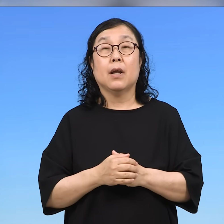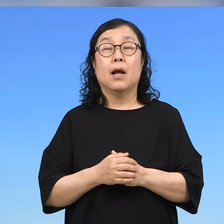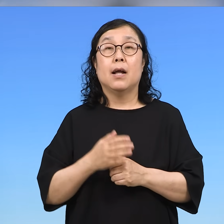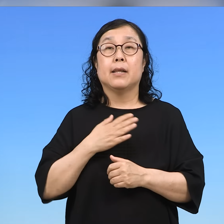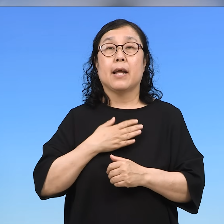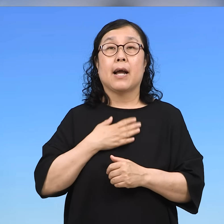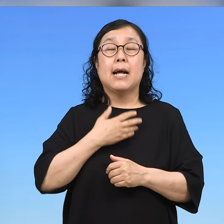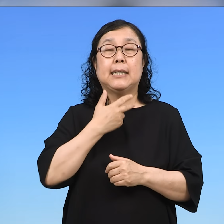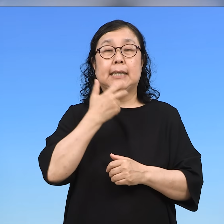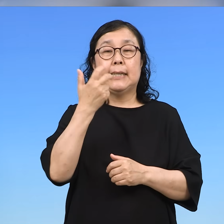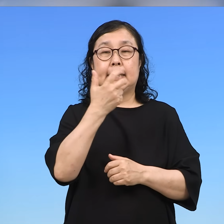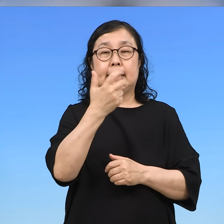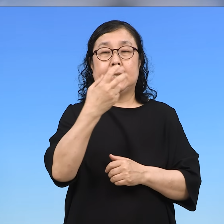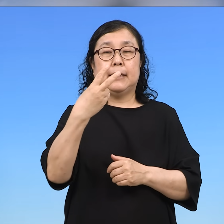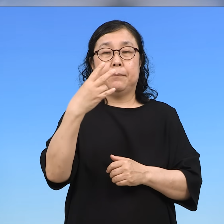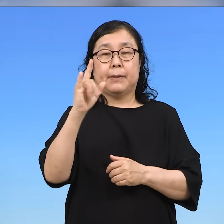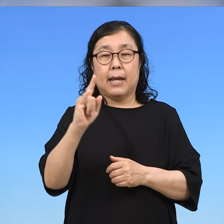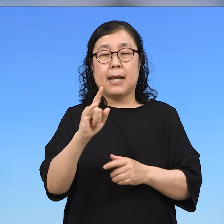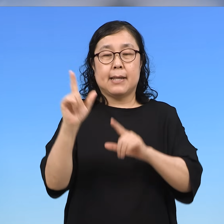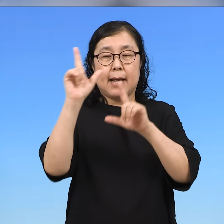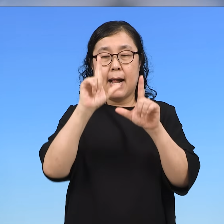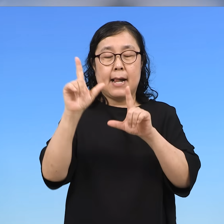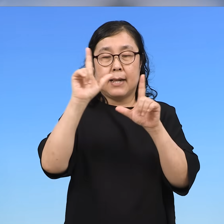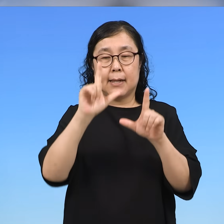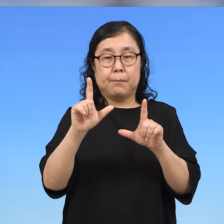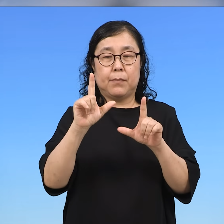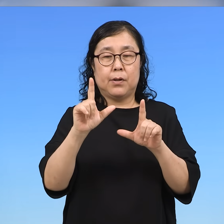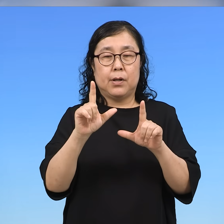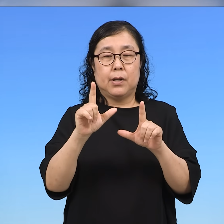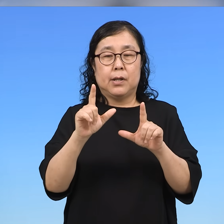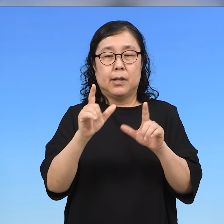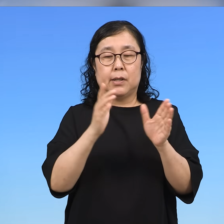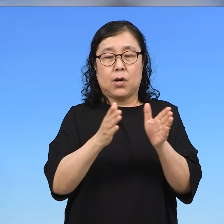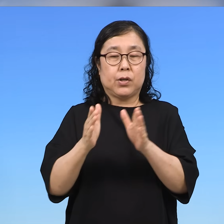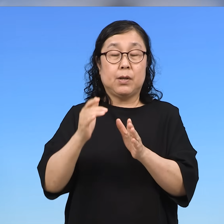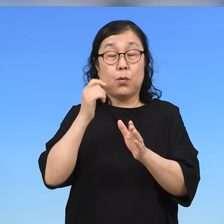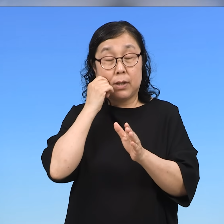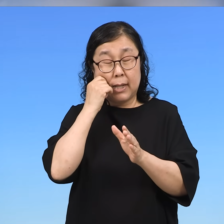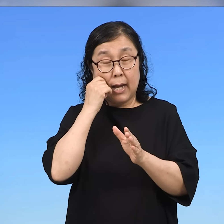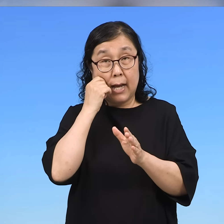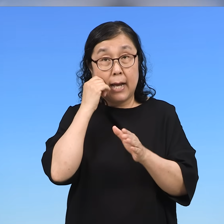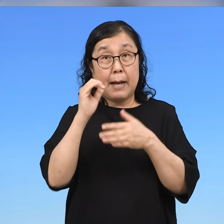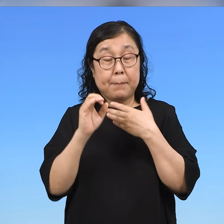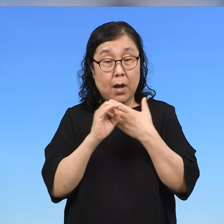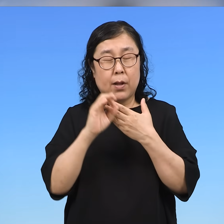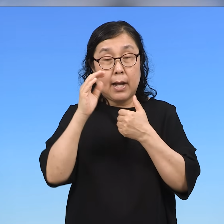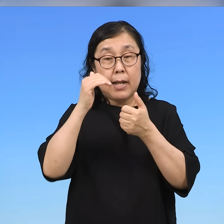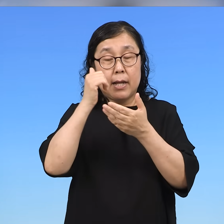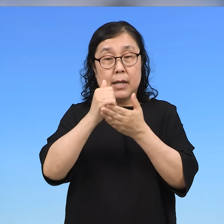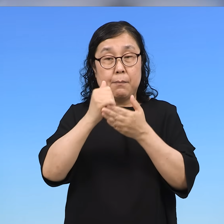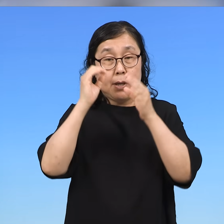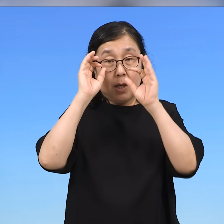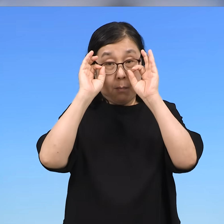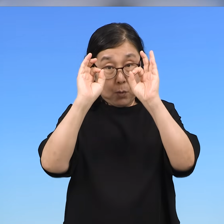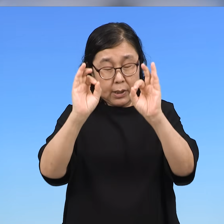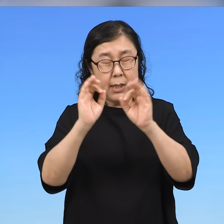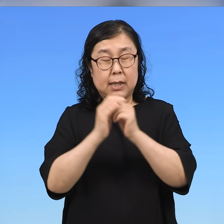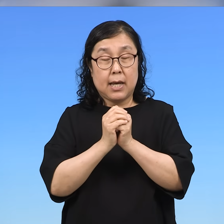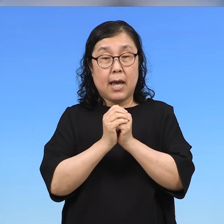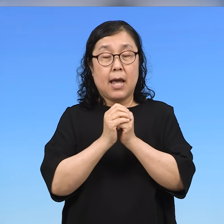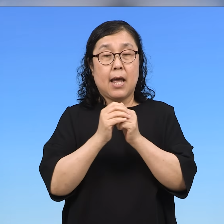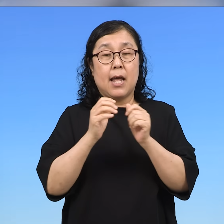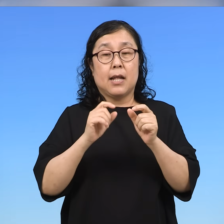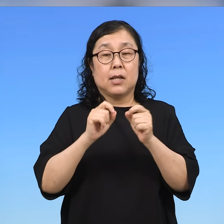그렇게 70대의 인생을 정리할 수가 없다면 혹시 제 수명이 하나님 보시기에 더 연장되는